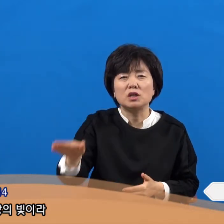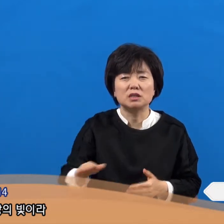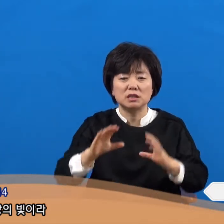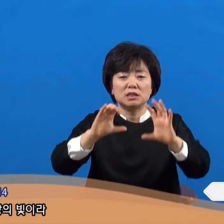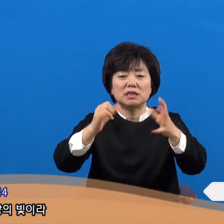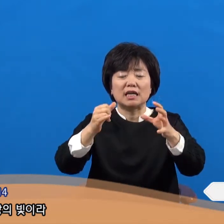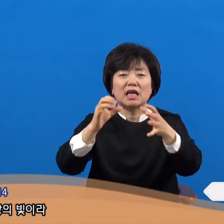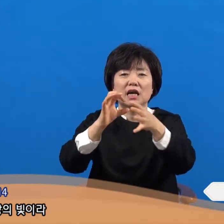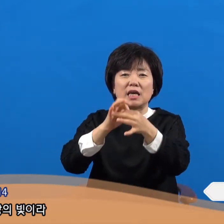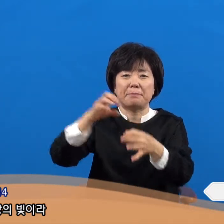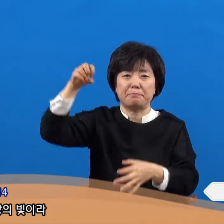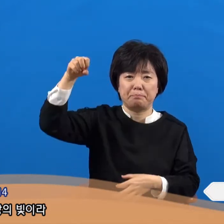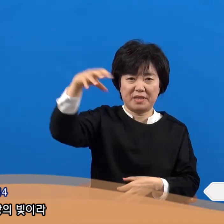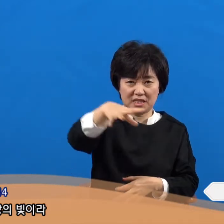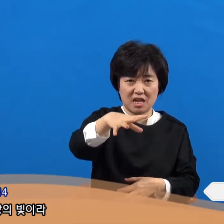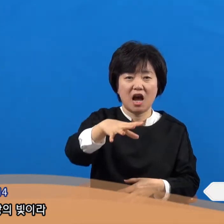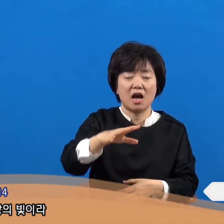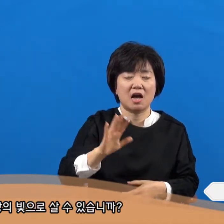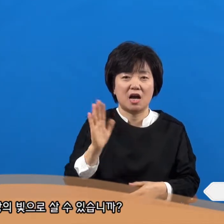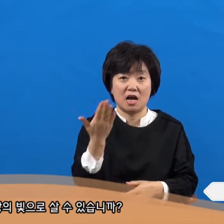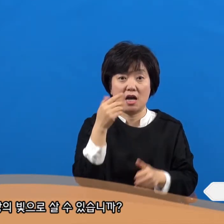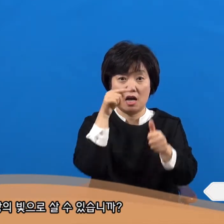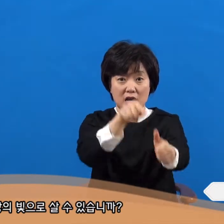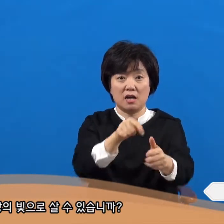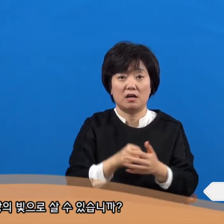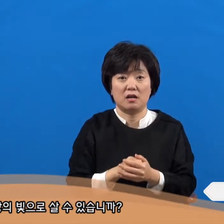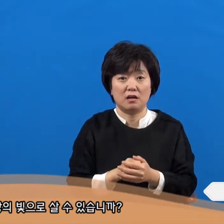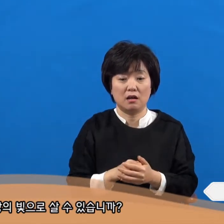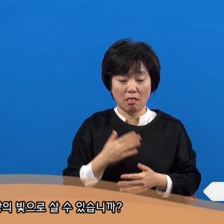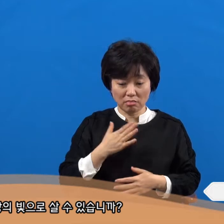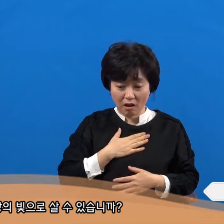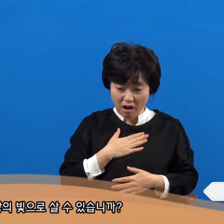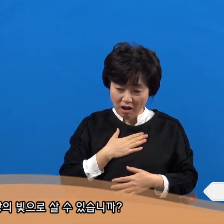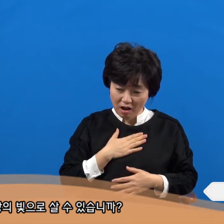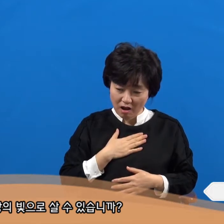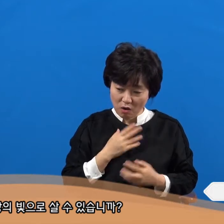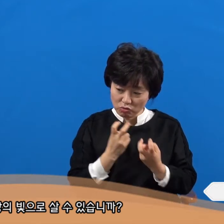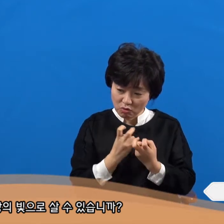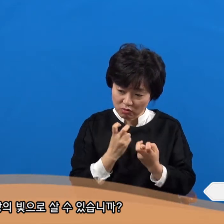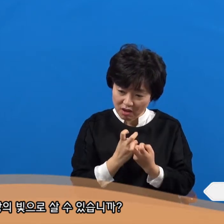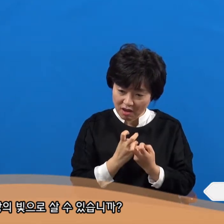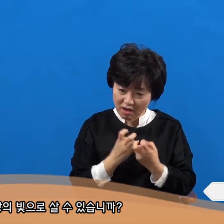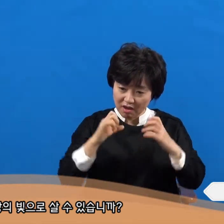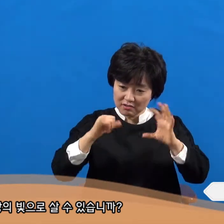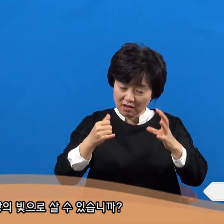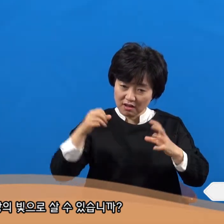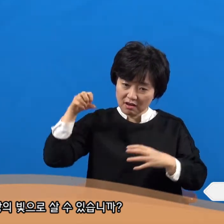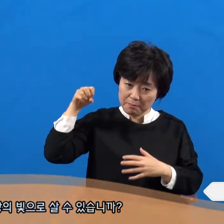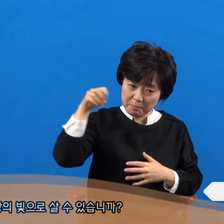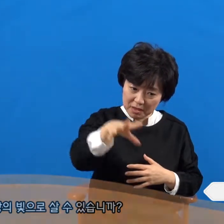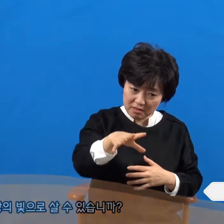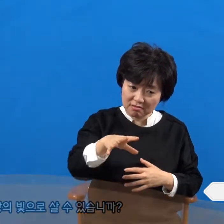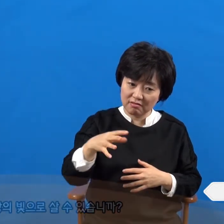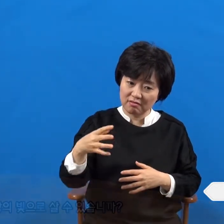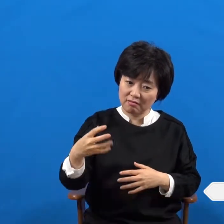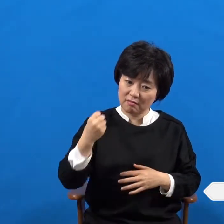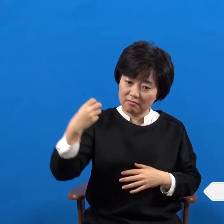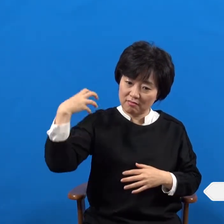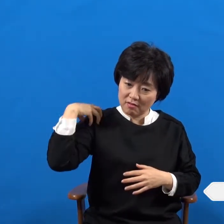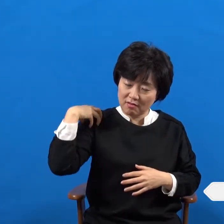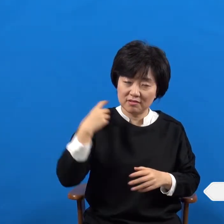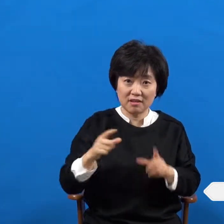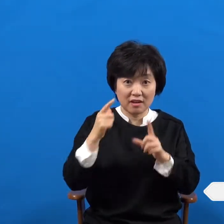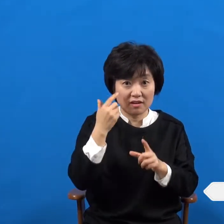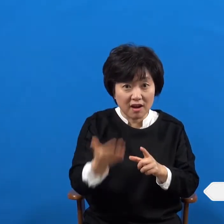세상의 빛이라. 어떻게 우리가 세상의 빛으로 살 수 있습니까? 요즘